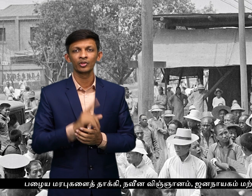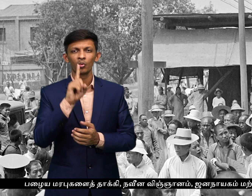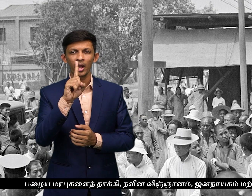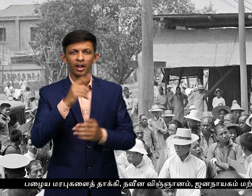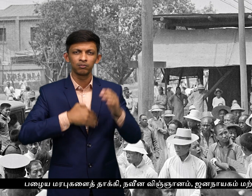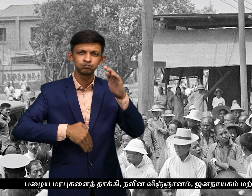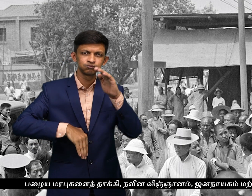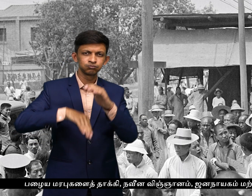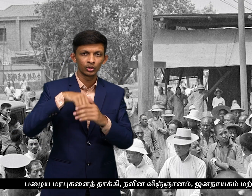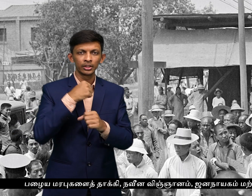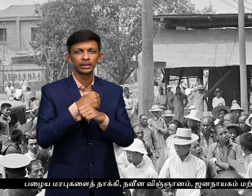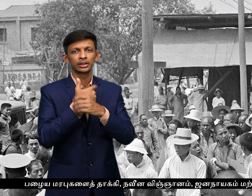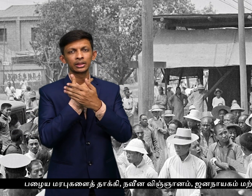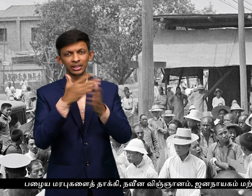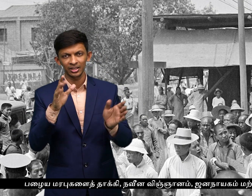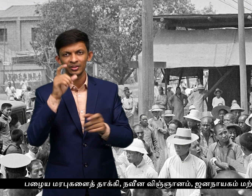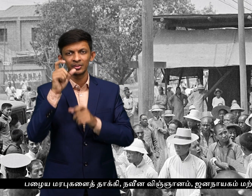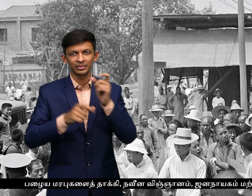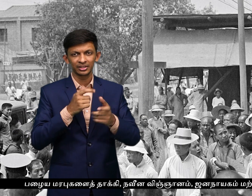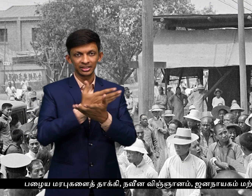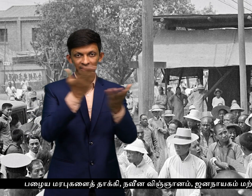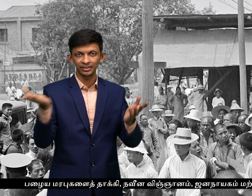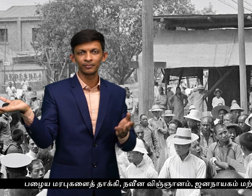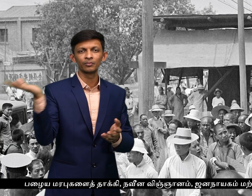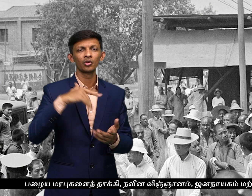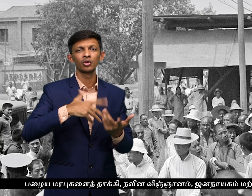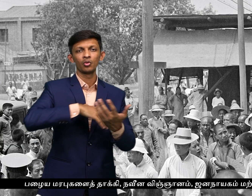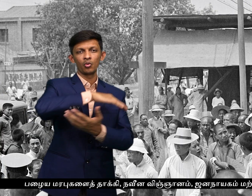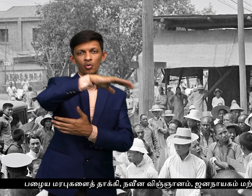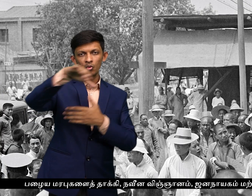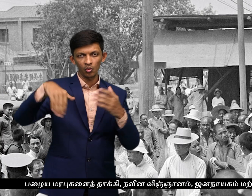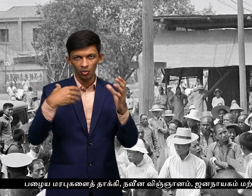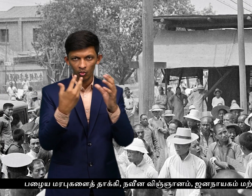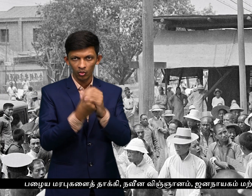பழைய மரபுகளை தாக்கி நவீன விஞ்ஞானம்